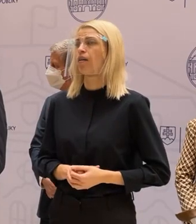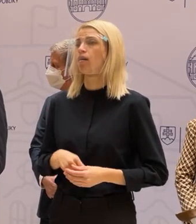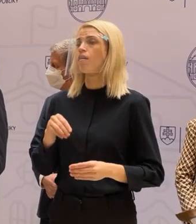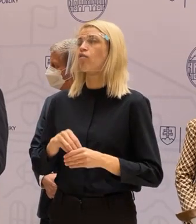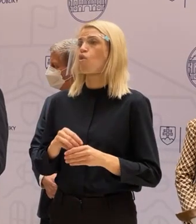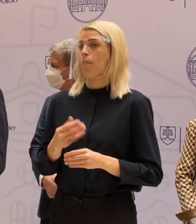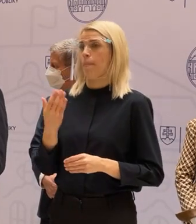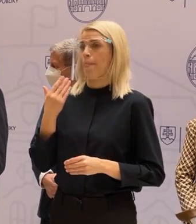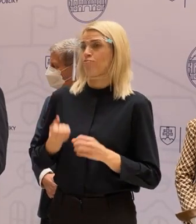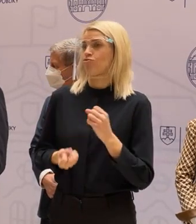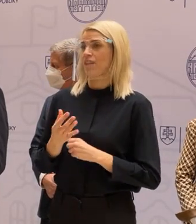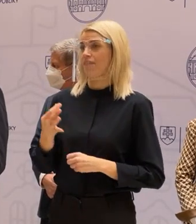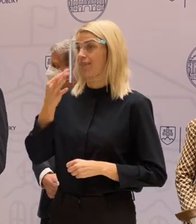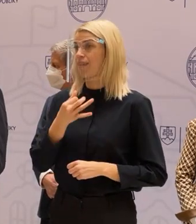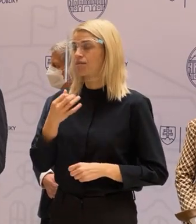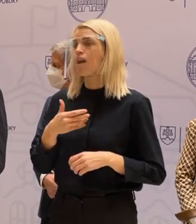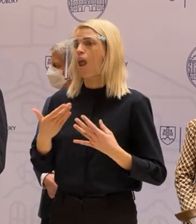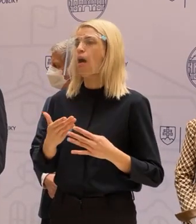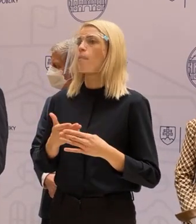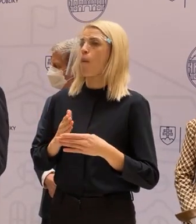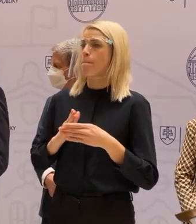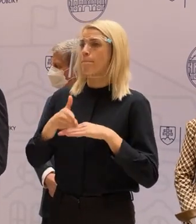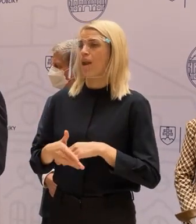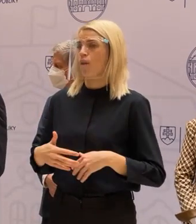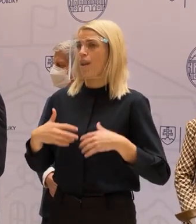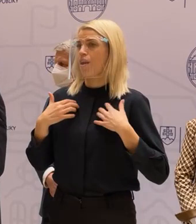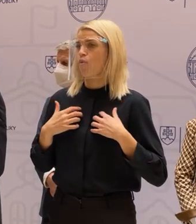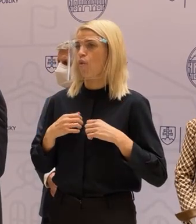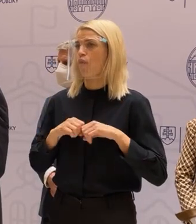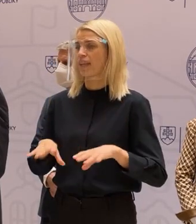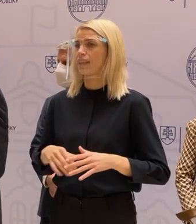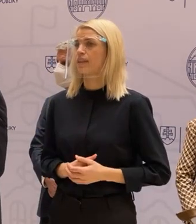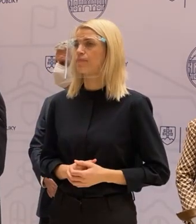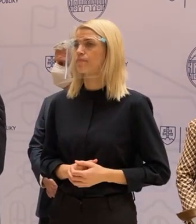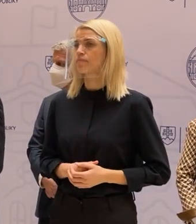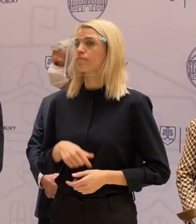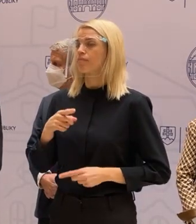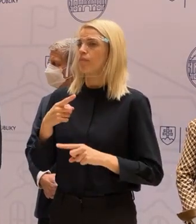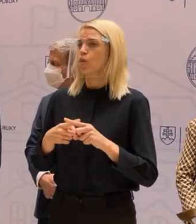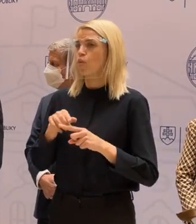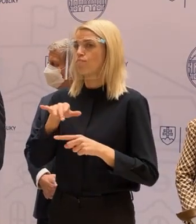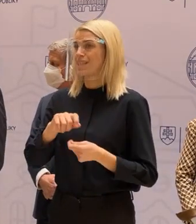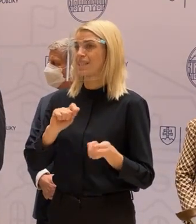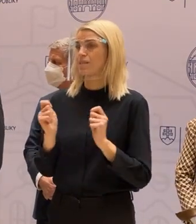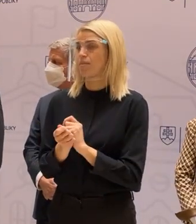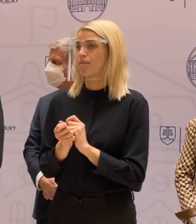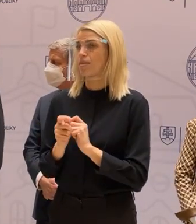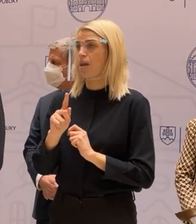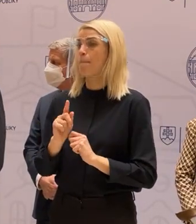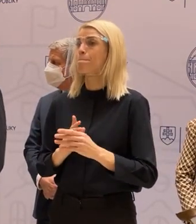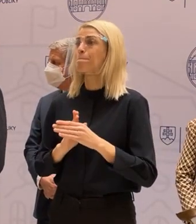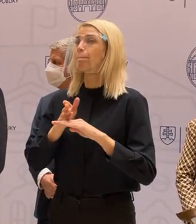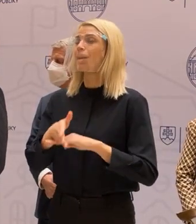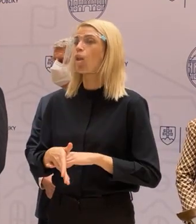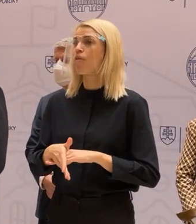teste čerstvom alebo po prekonaní covidu. Tu je mierna zmena s tým, že